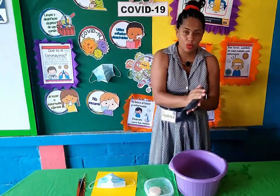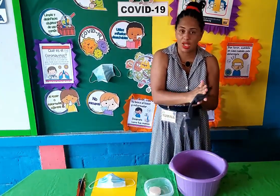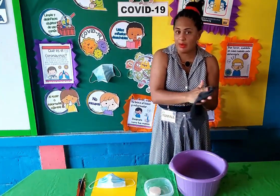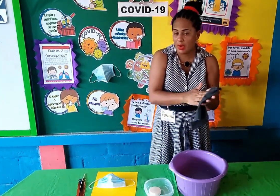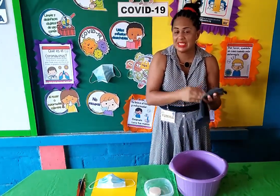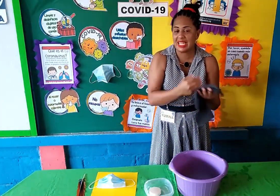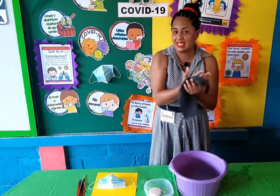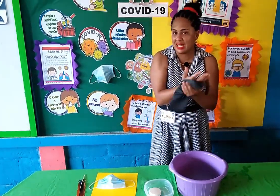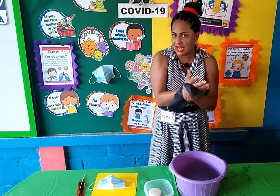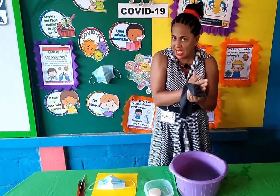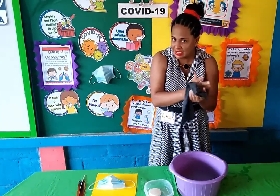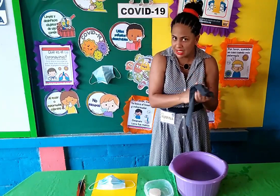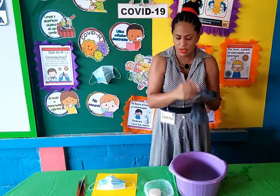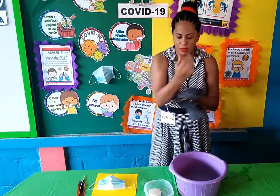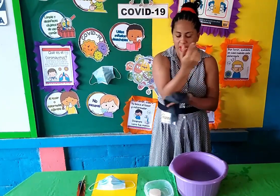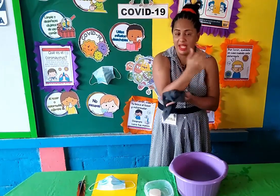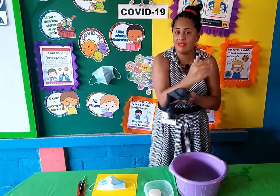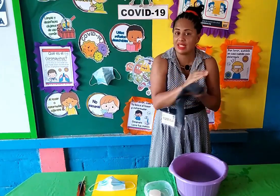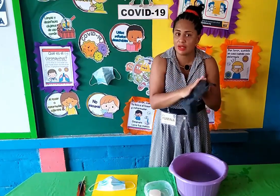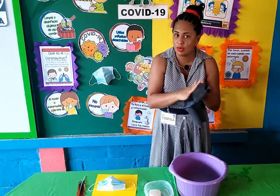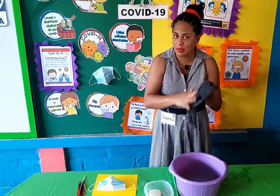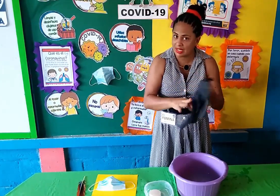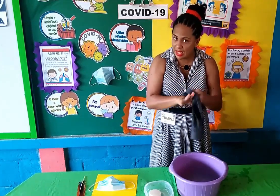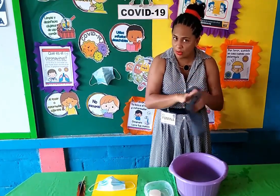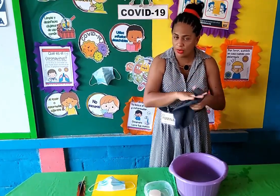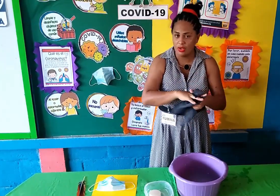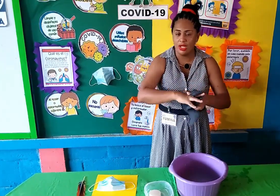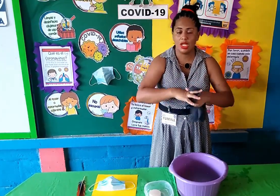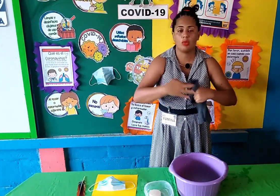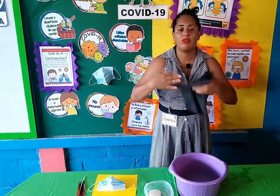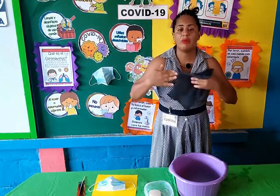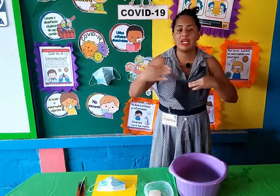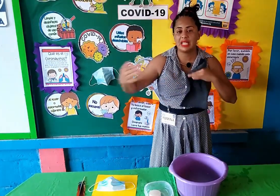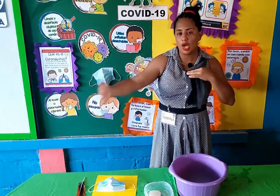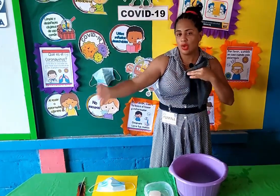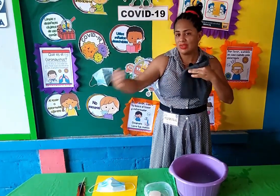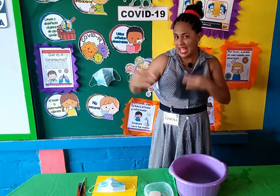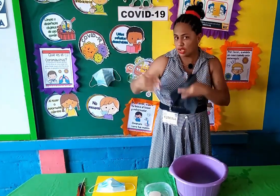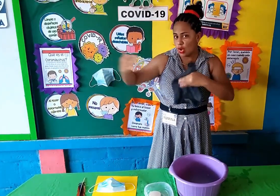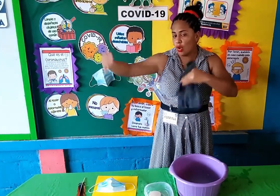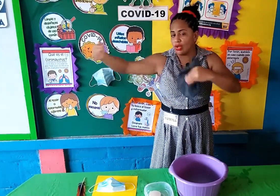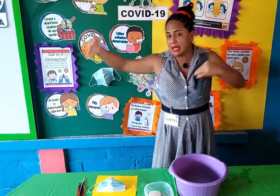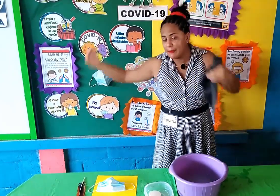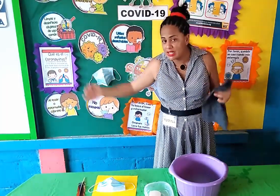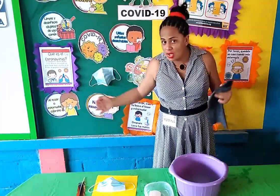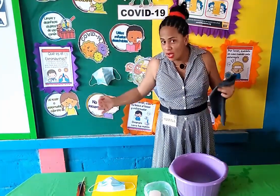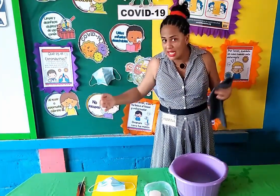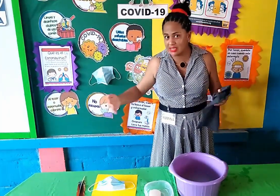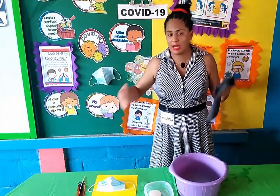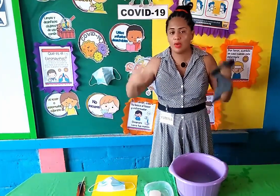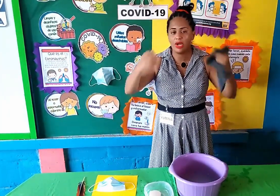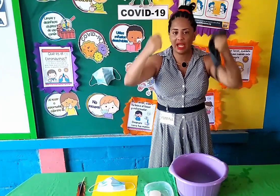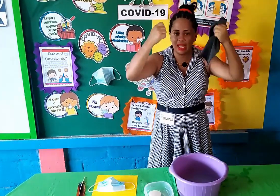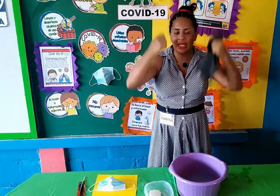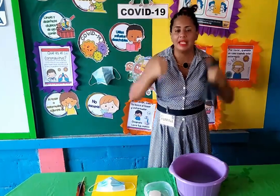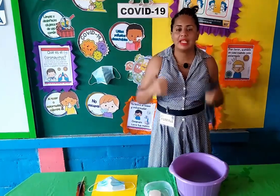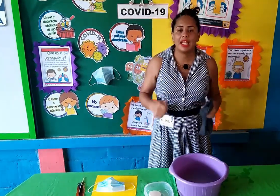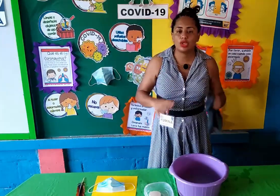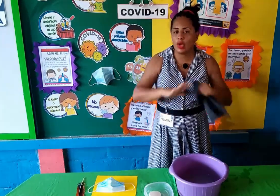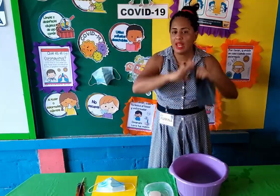porque vamos a salir de la casa, nos van a llevar a hacer un mandado. Y como vamos a estar en contacto con otras personas, tenemos que tener todas